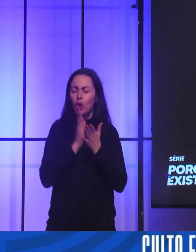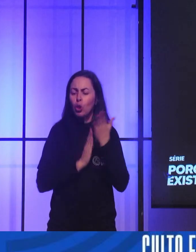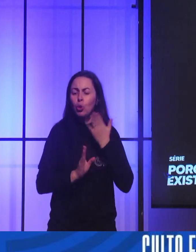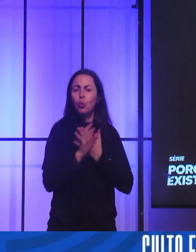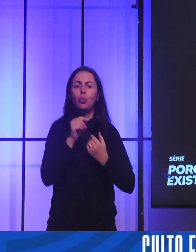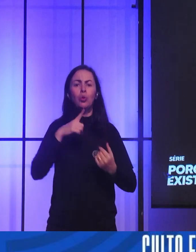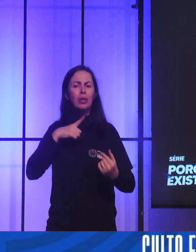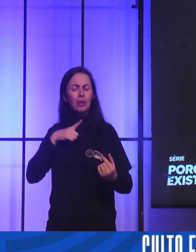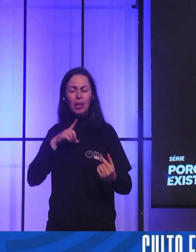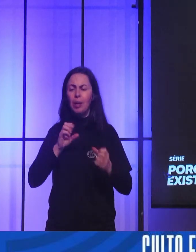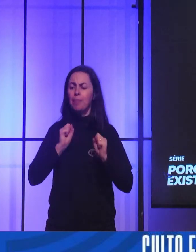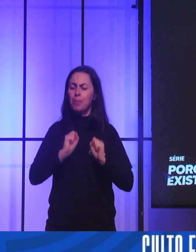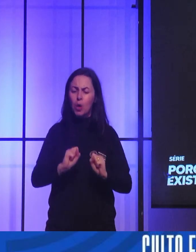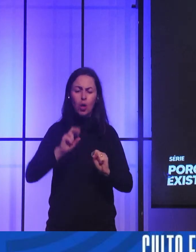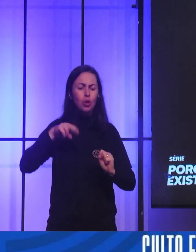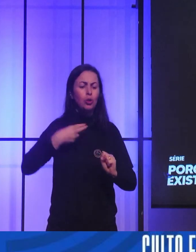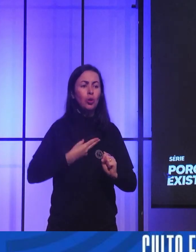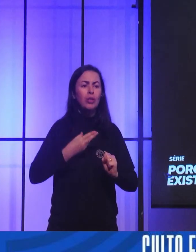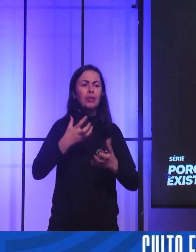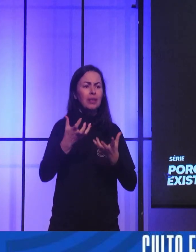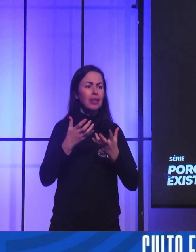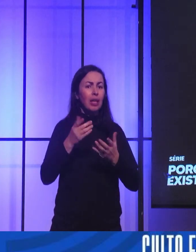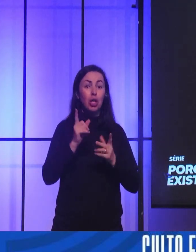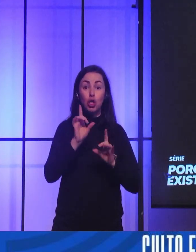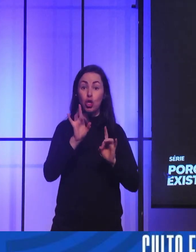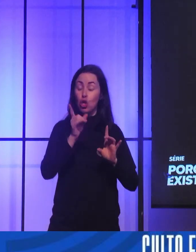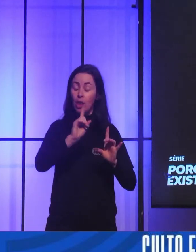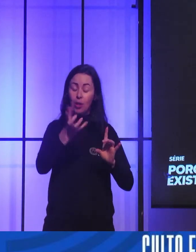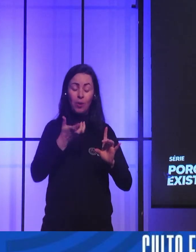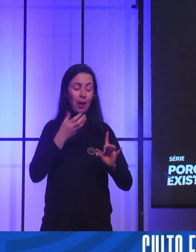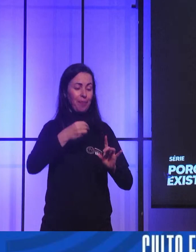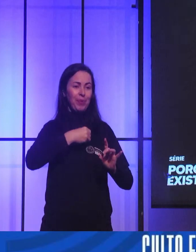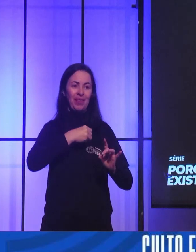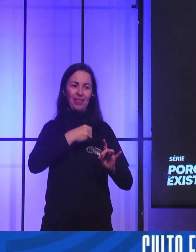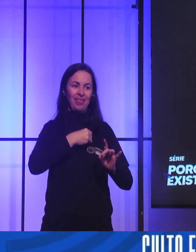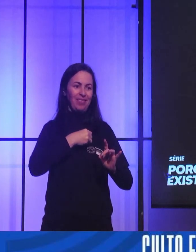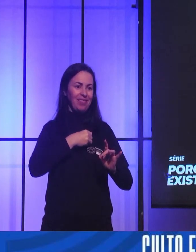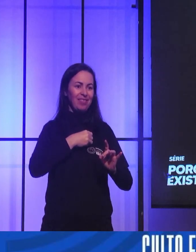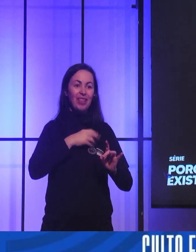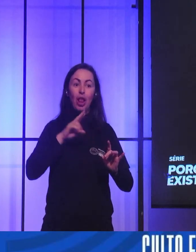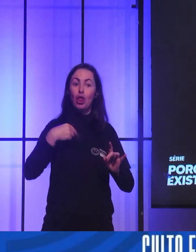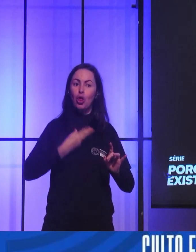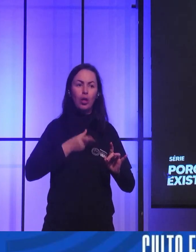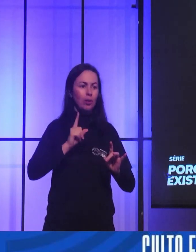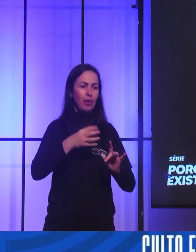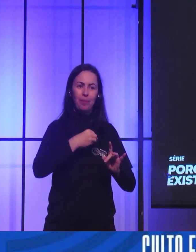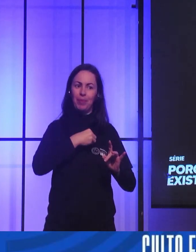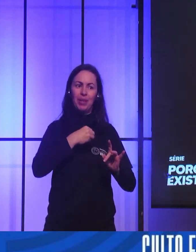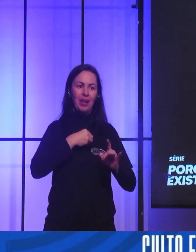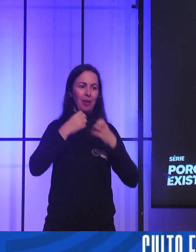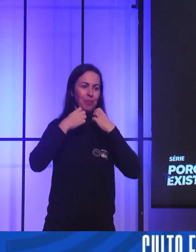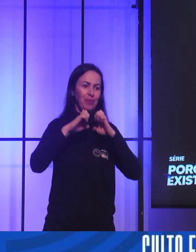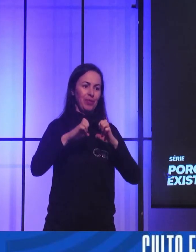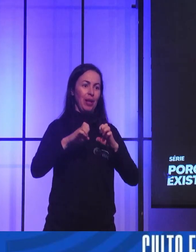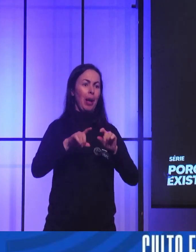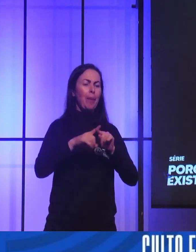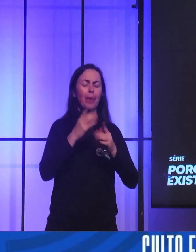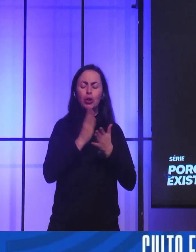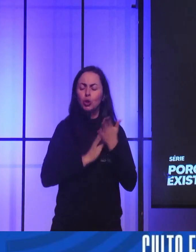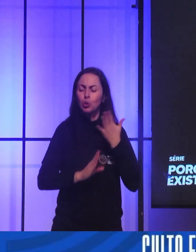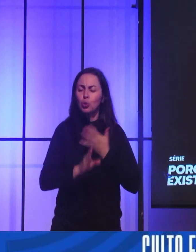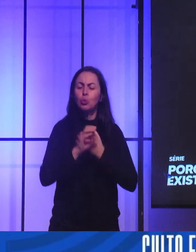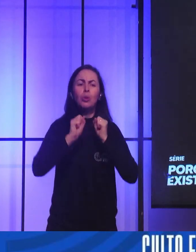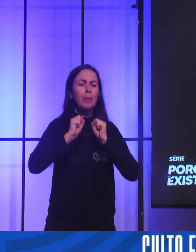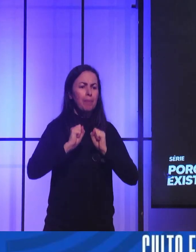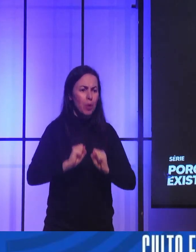queremos de todas as formas, nós só não queremos pecar. Nós só não pecamos para fazer o evangelho, mas tudo o que for possível fazer